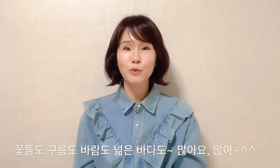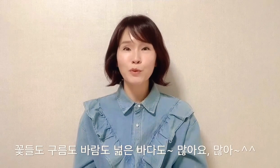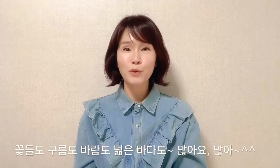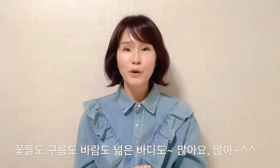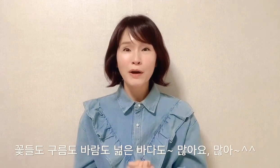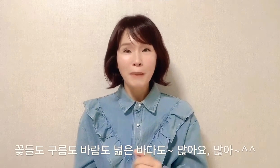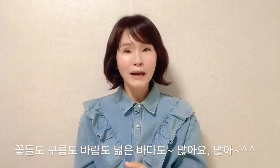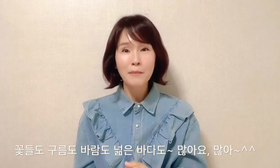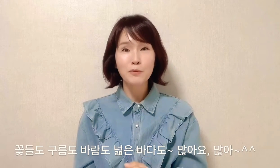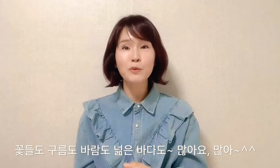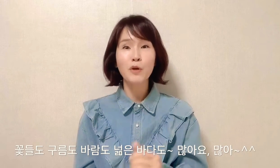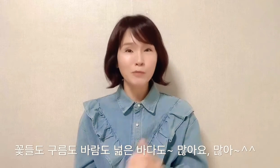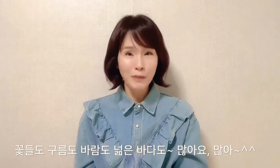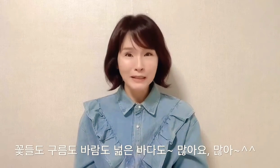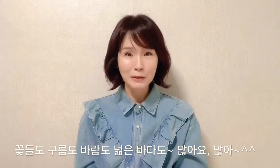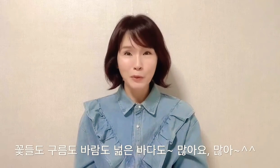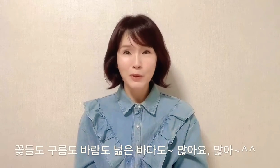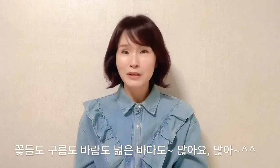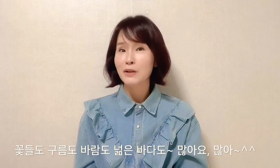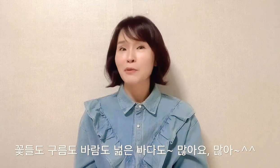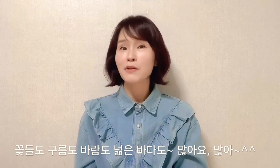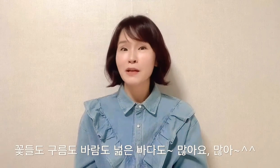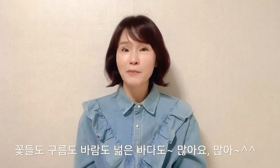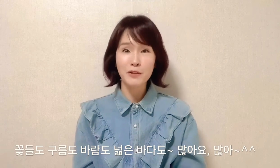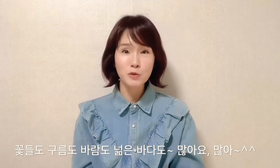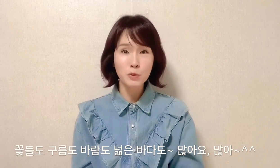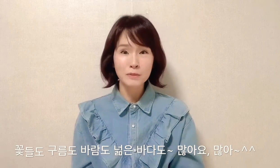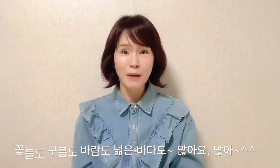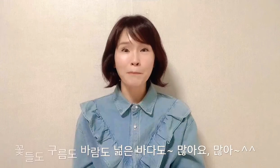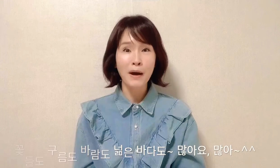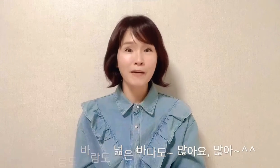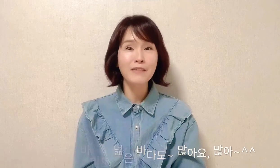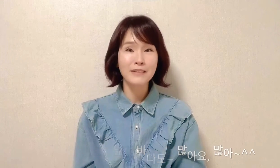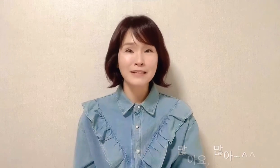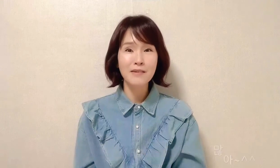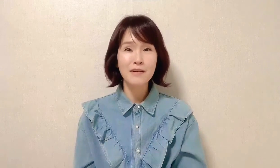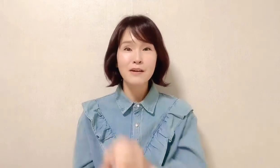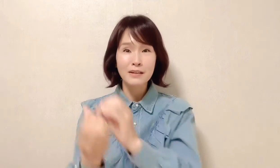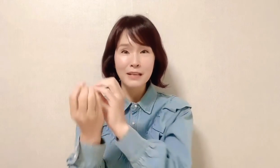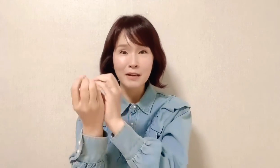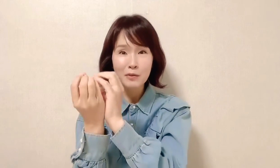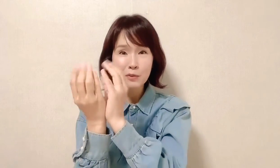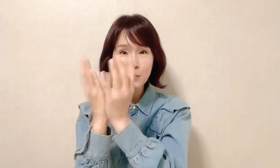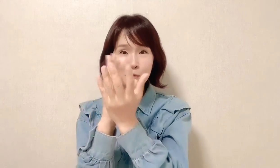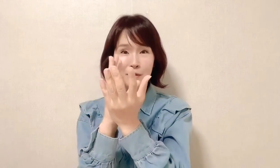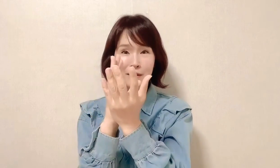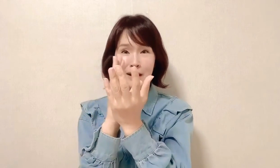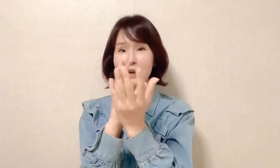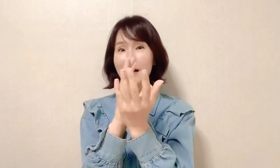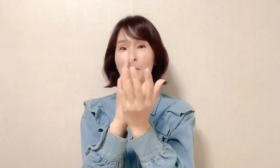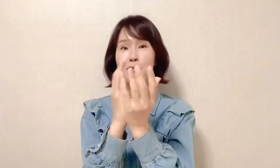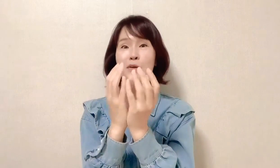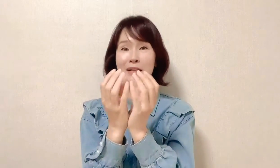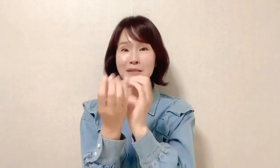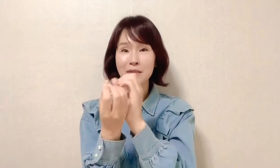구름도, 바람도, 넓은 바다도 이렇게 표현하려면 조금 바빠요. 그래서 그냥 꽃 한번 표현하겠습니다.